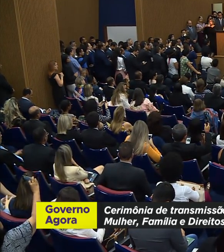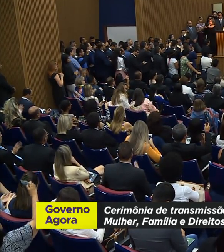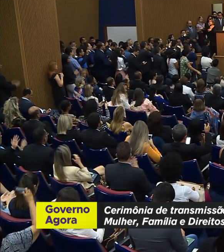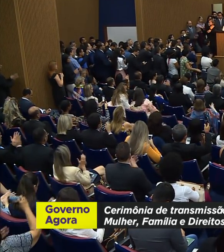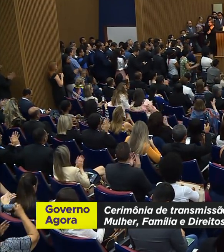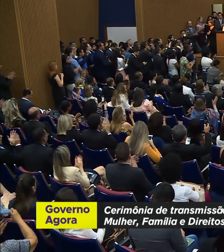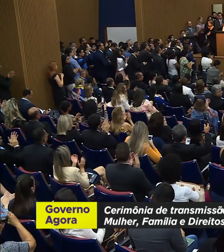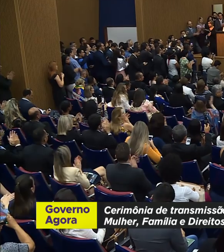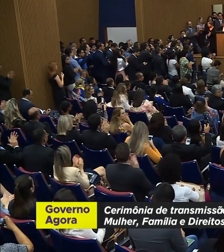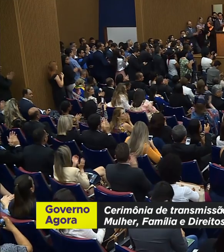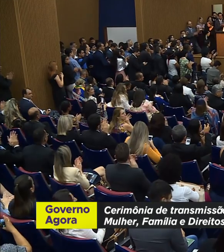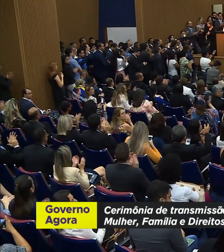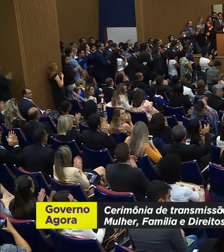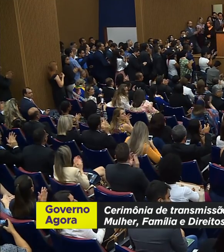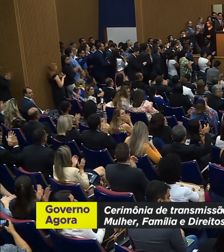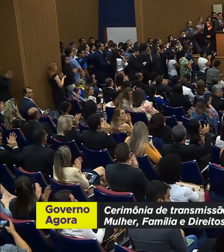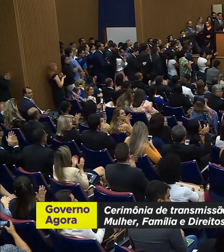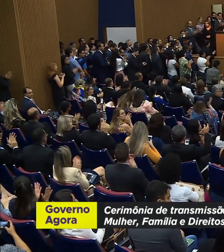nós.